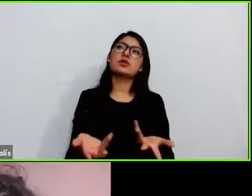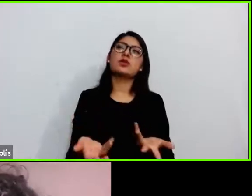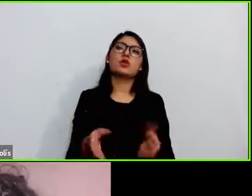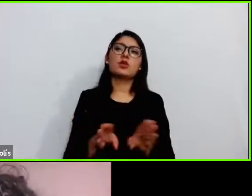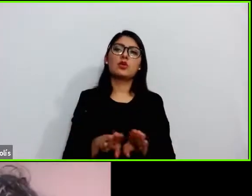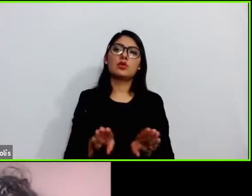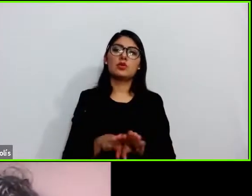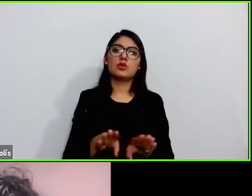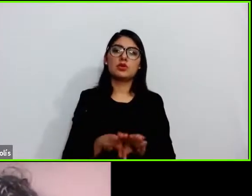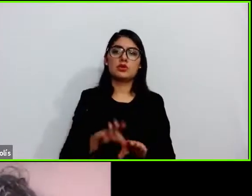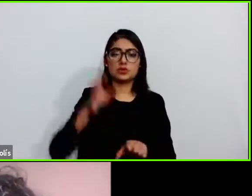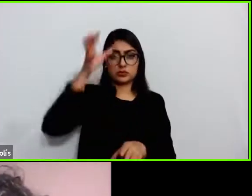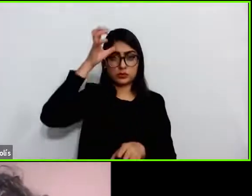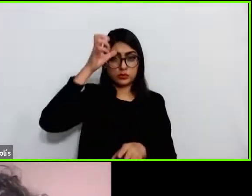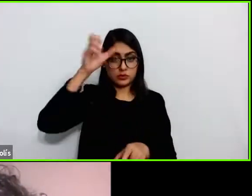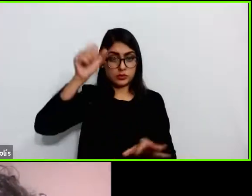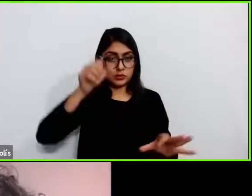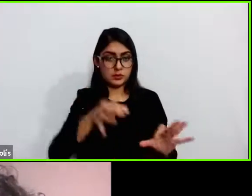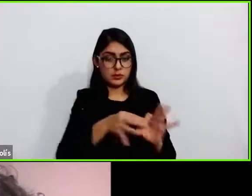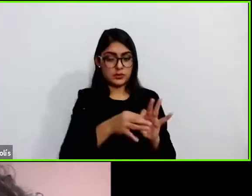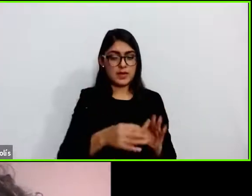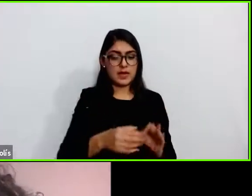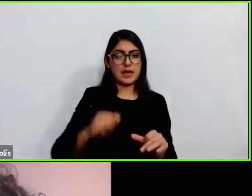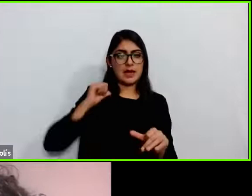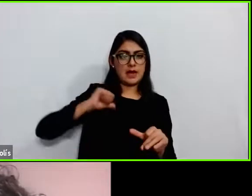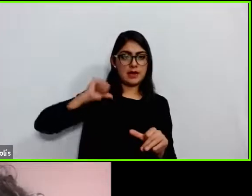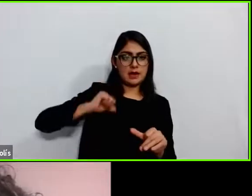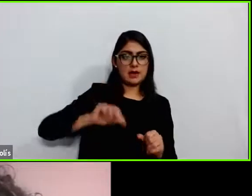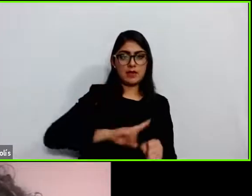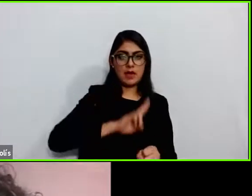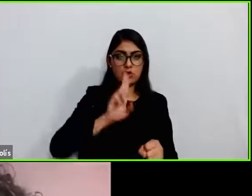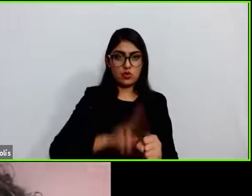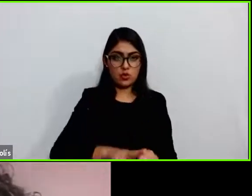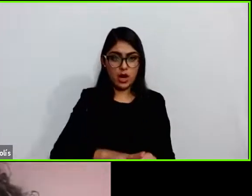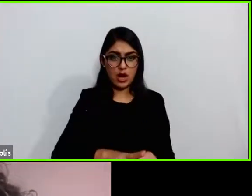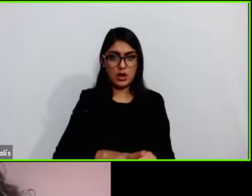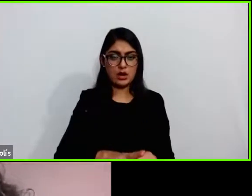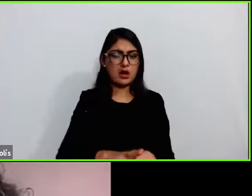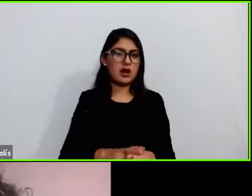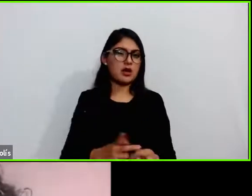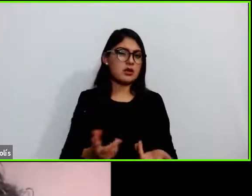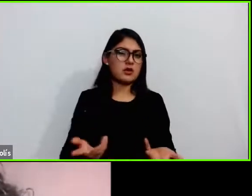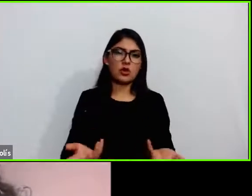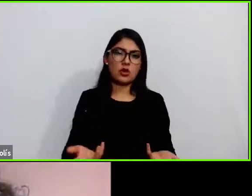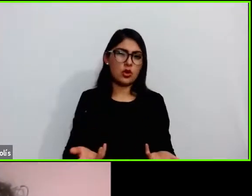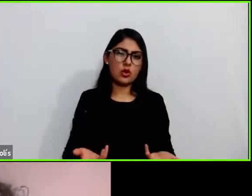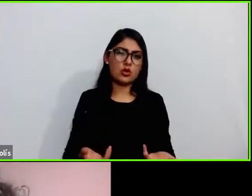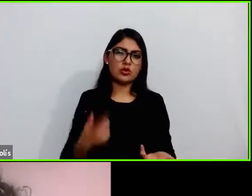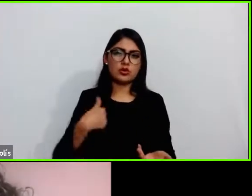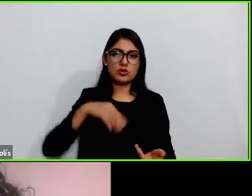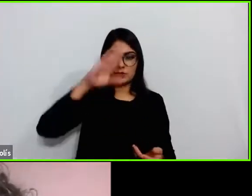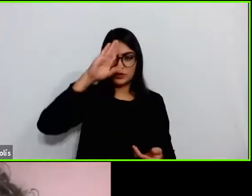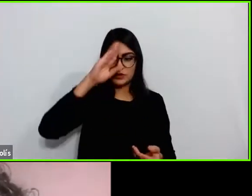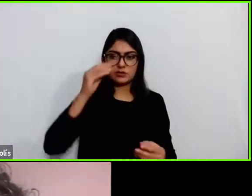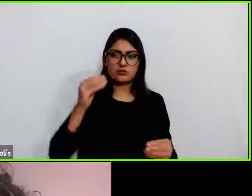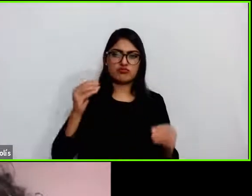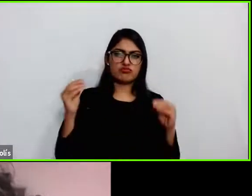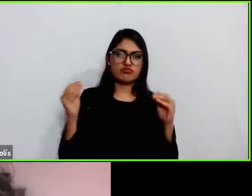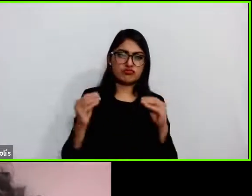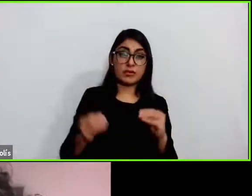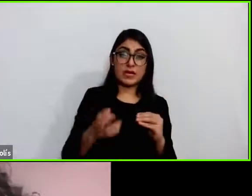concepción naturalista de los derechos humanos, pero en realidad creo que esa discusión no es tan relevante más